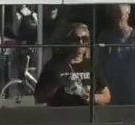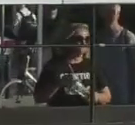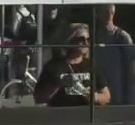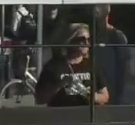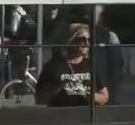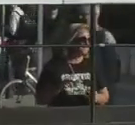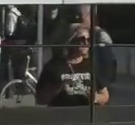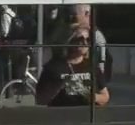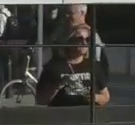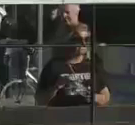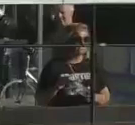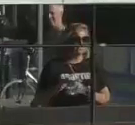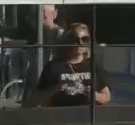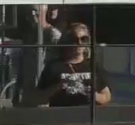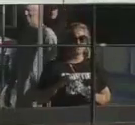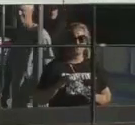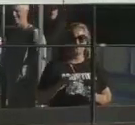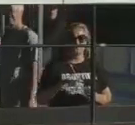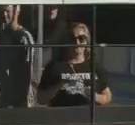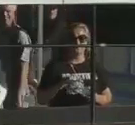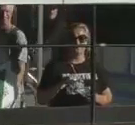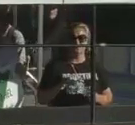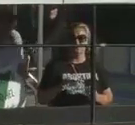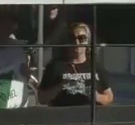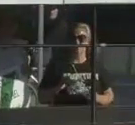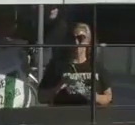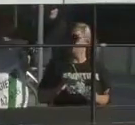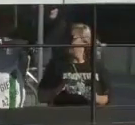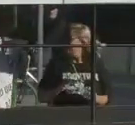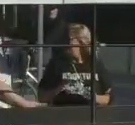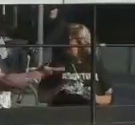wywiadu. Nie, nie, nie. Oni wypierdalać.